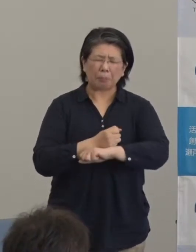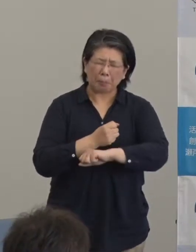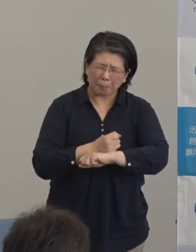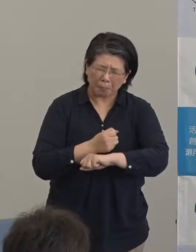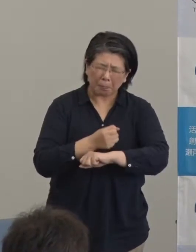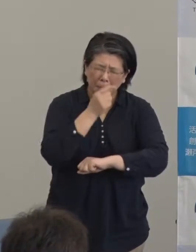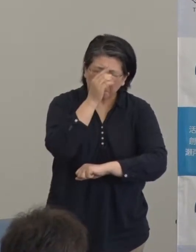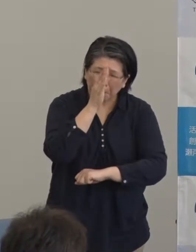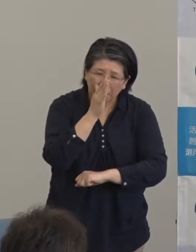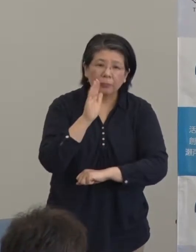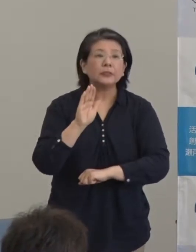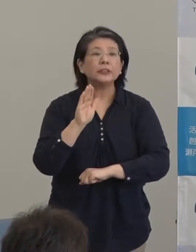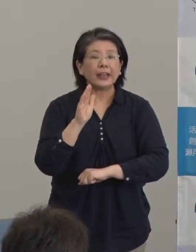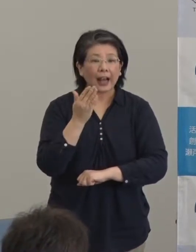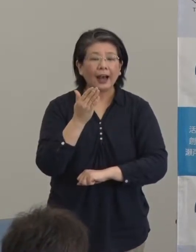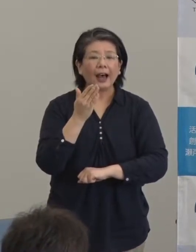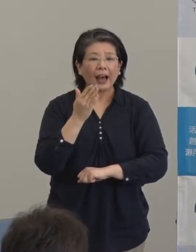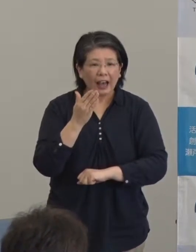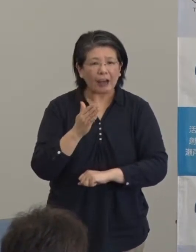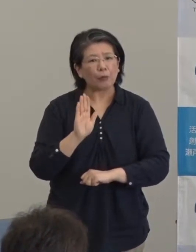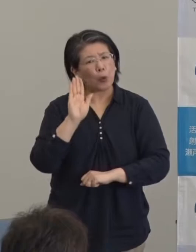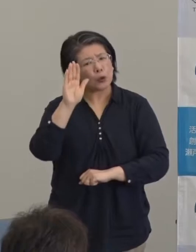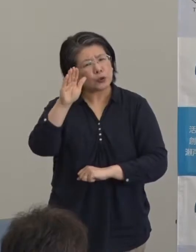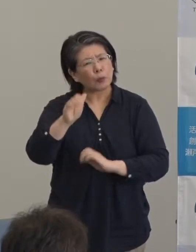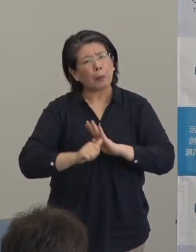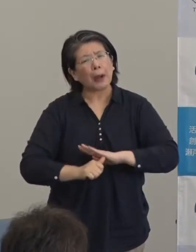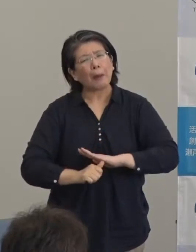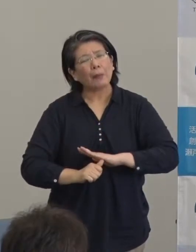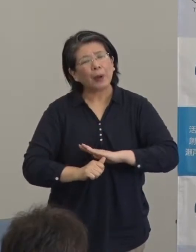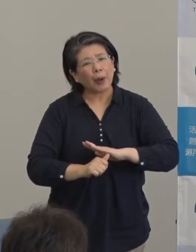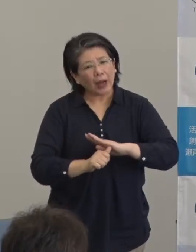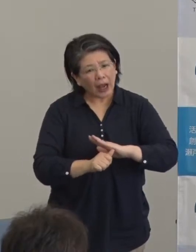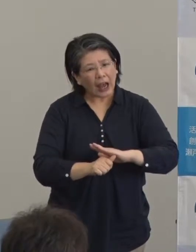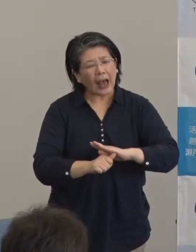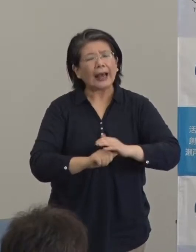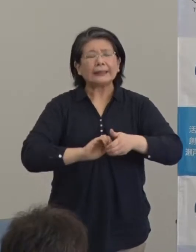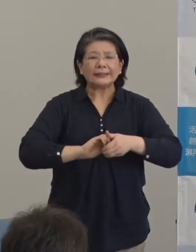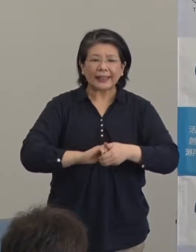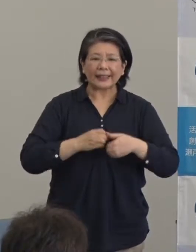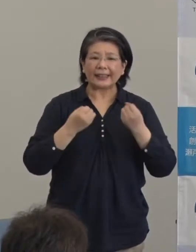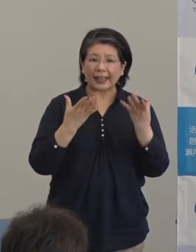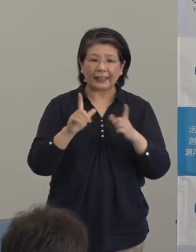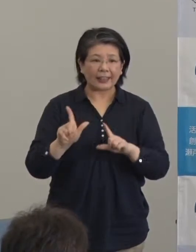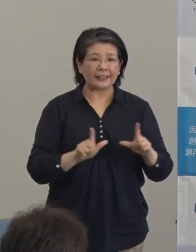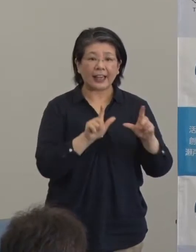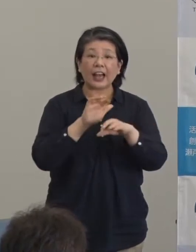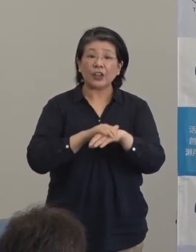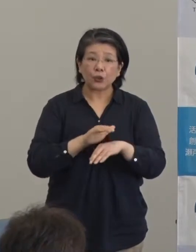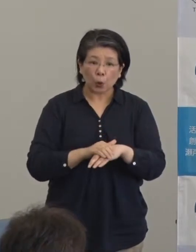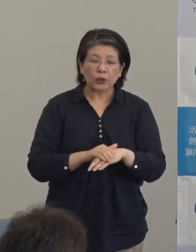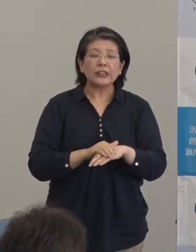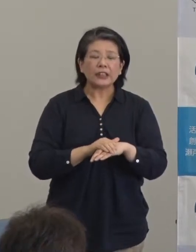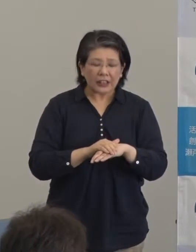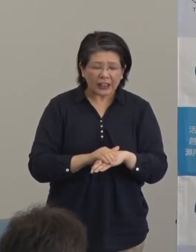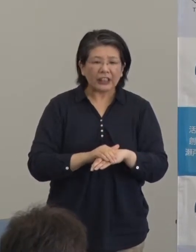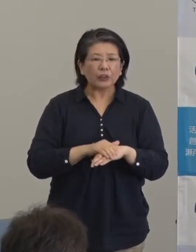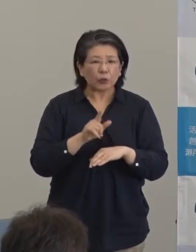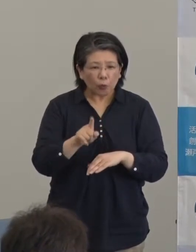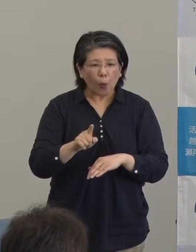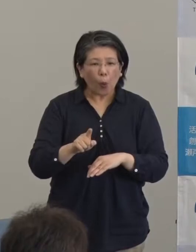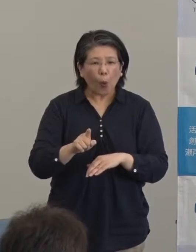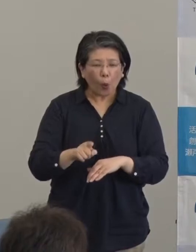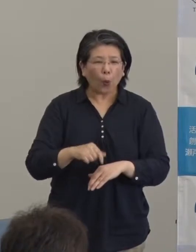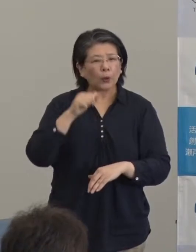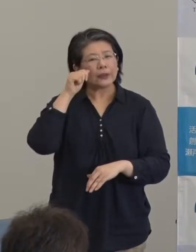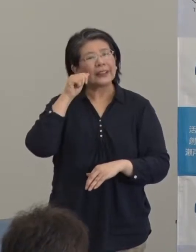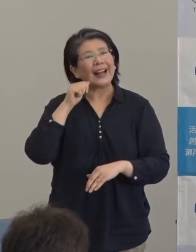かけするところでございますが、しばらくの我慢、あるいはぜひともこの新しい生活様式ということに馴染んでいただきま